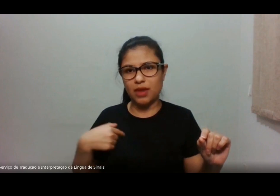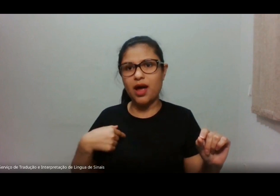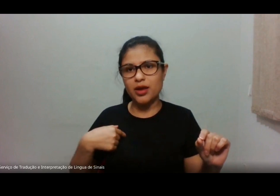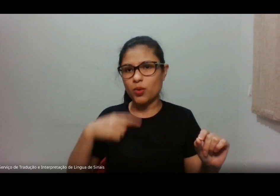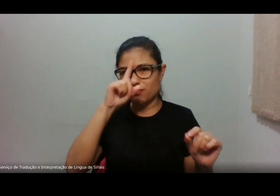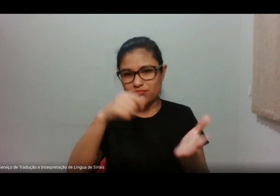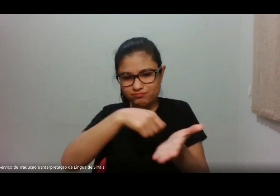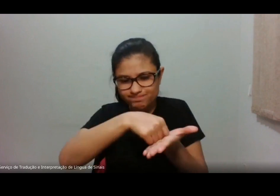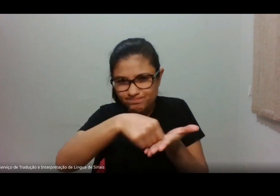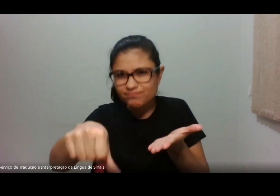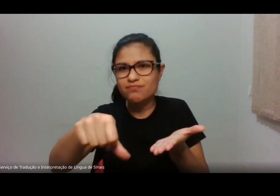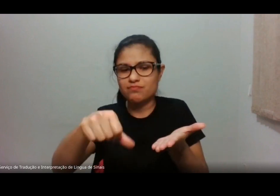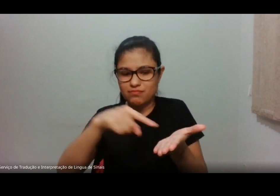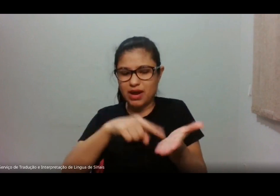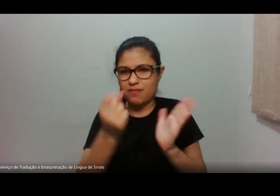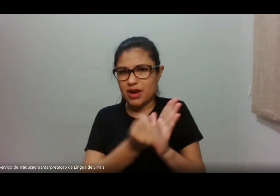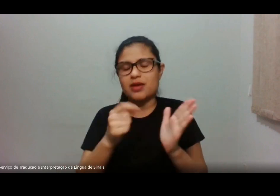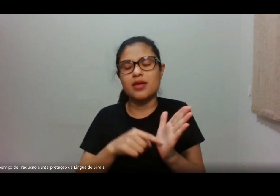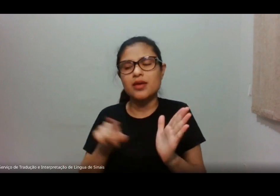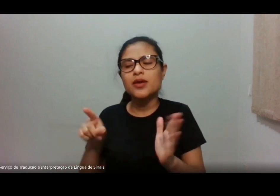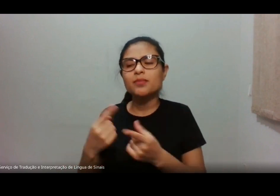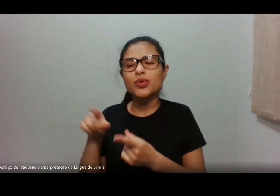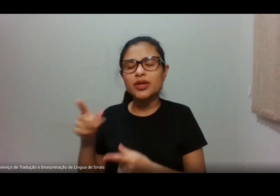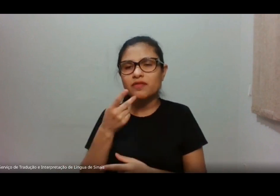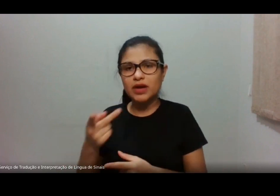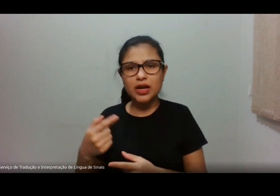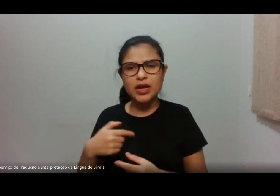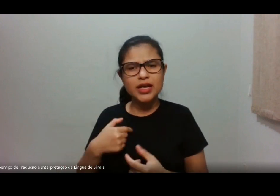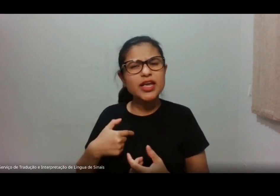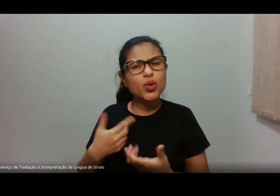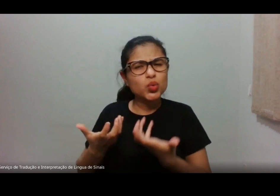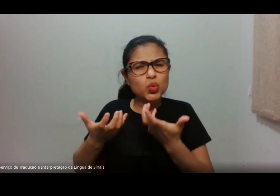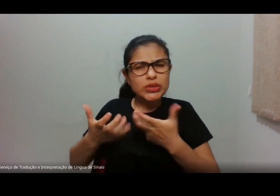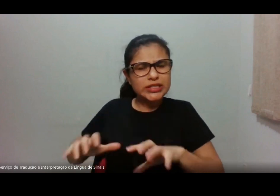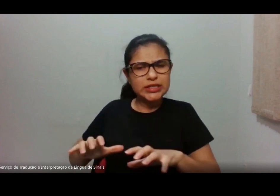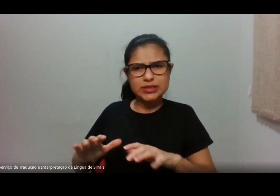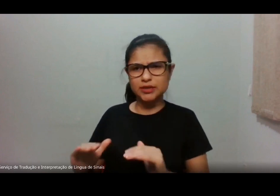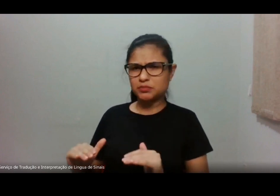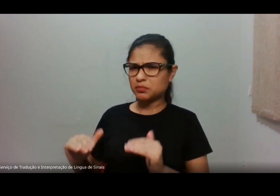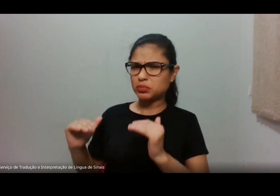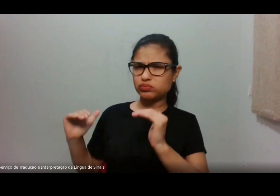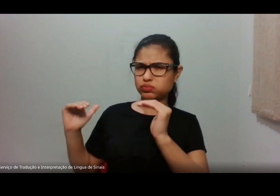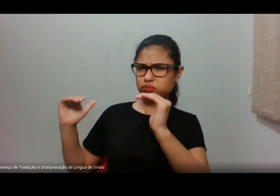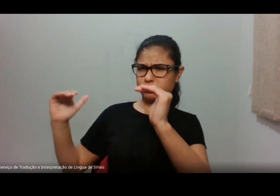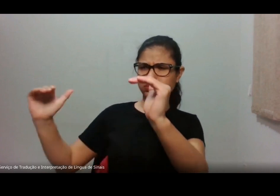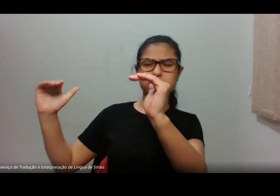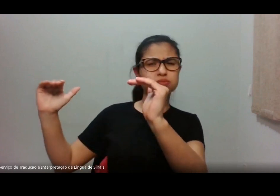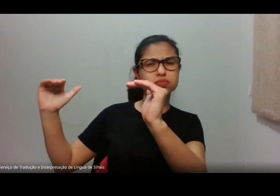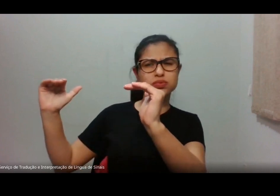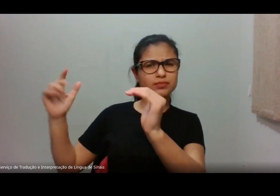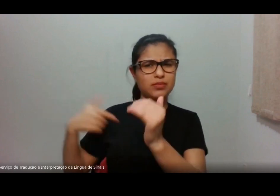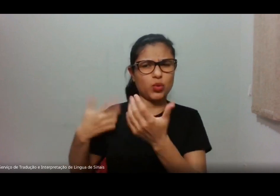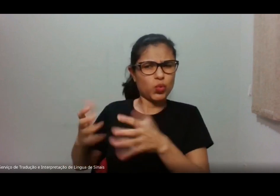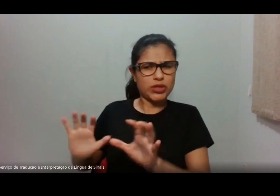primeiro que eu grifei, seria, ele fala, eu não quis essa elevação grandiosa, quer dizer, isso é